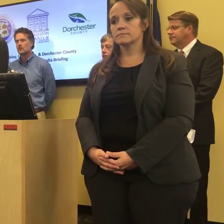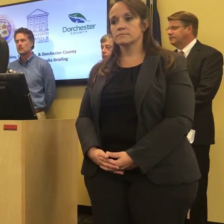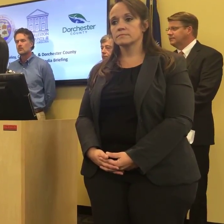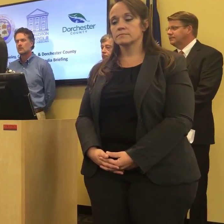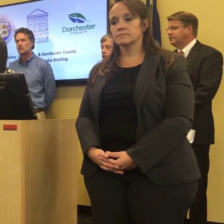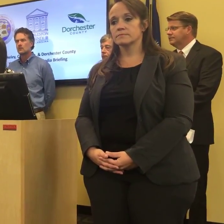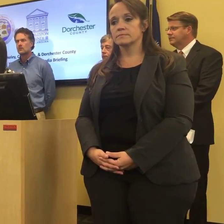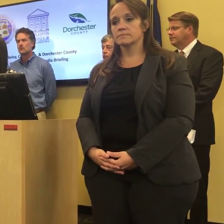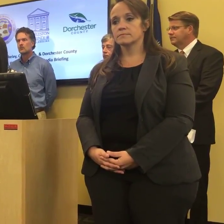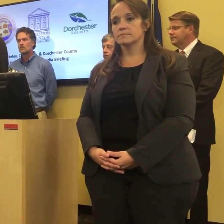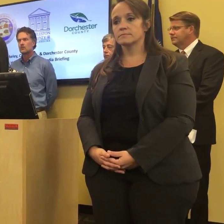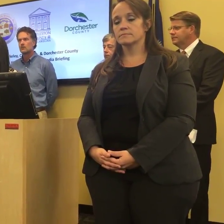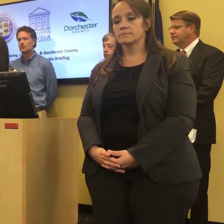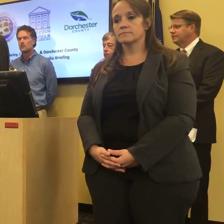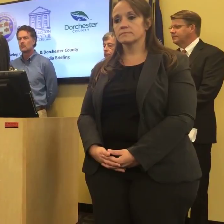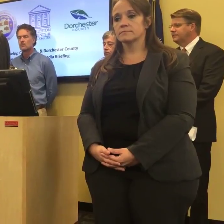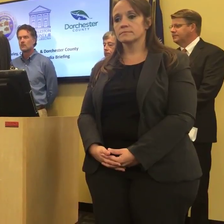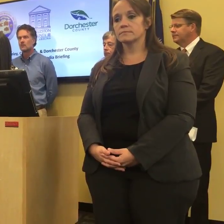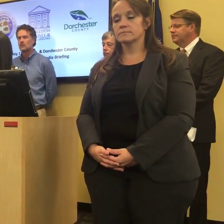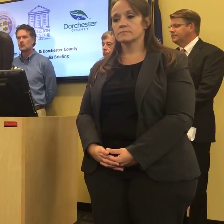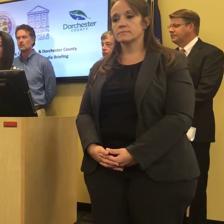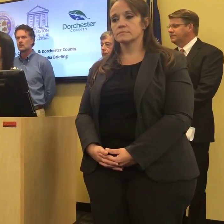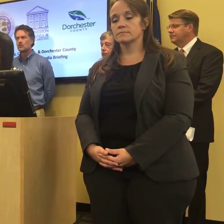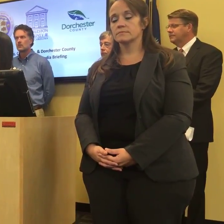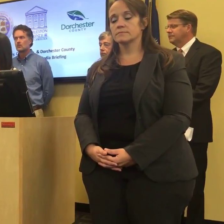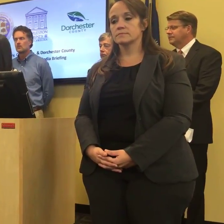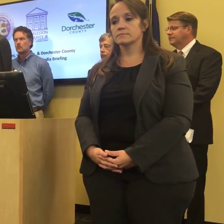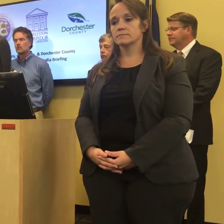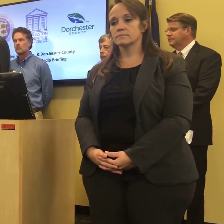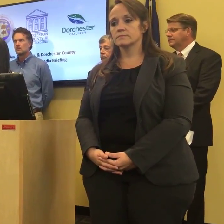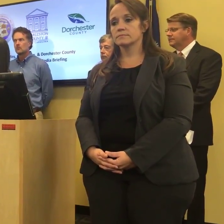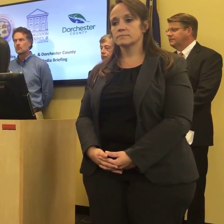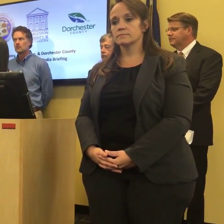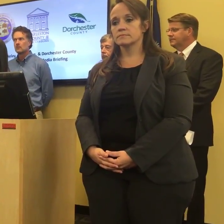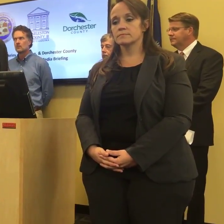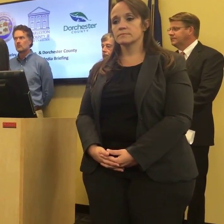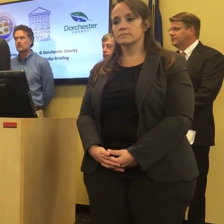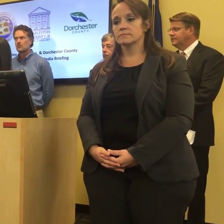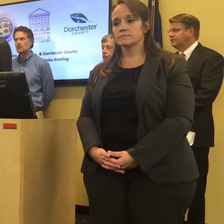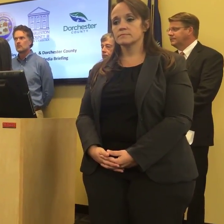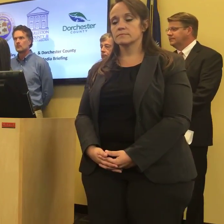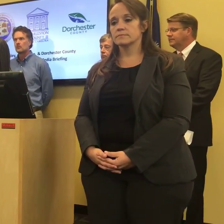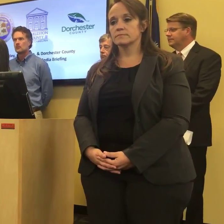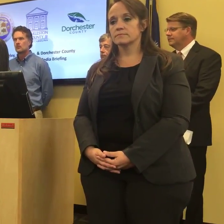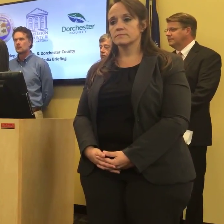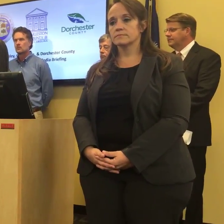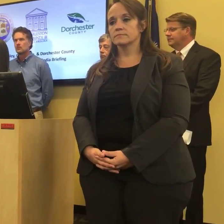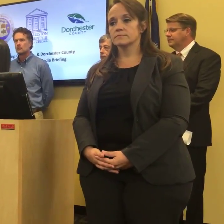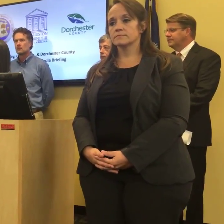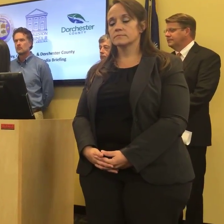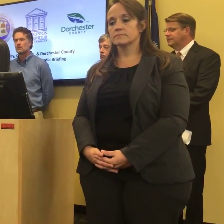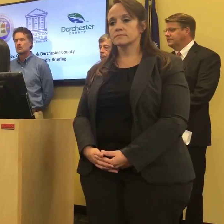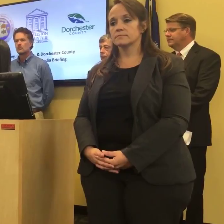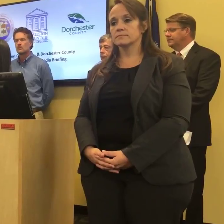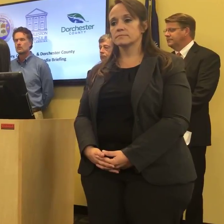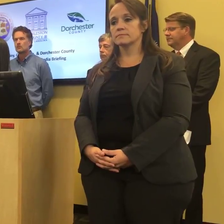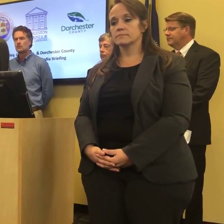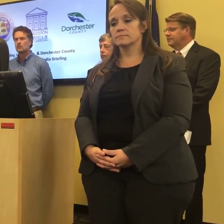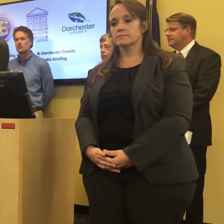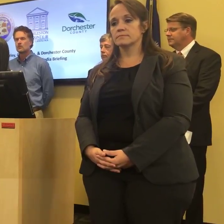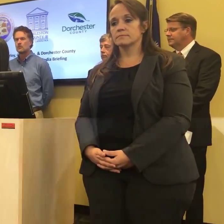843-202-7904 y solicite transporte. El servicio funcionará hasta las 7 de la noche y si las condiciones ambientales lo permiten,